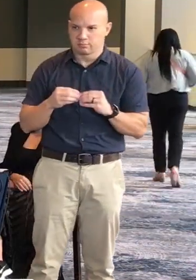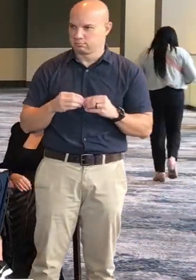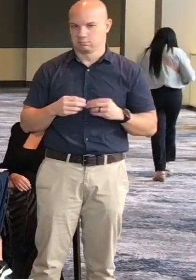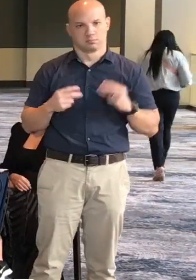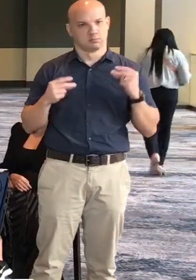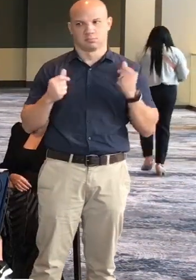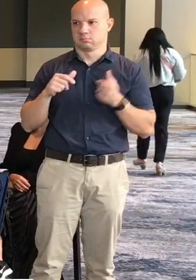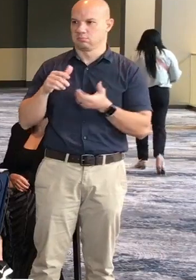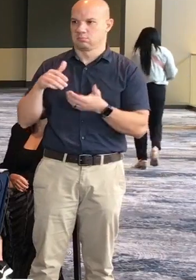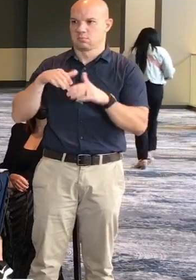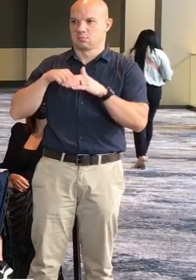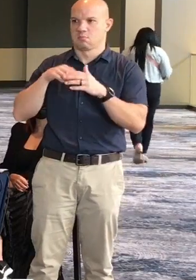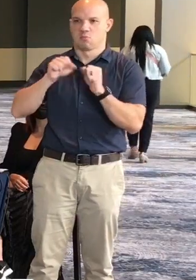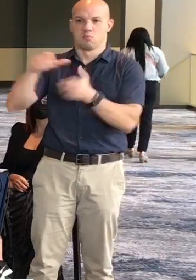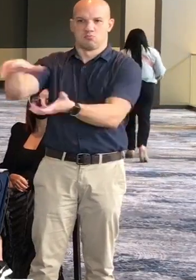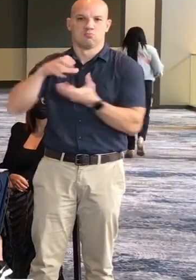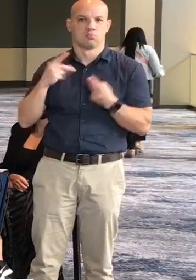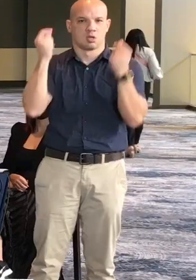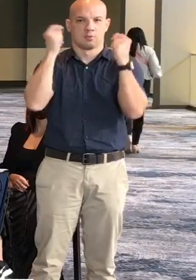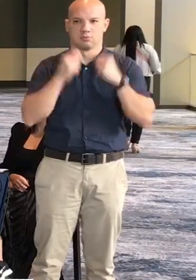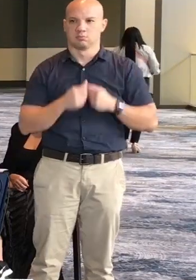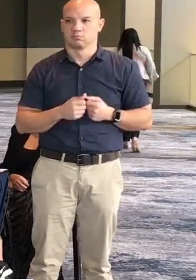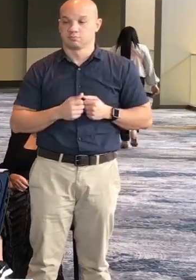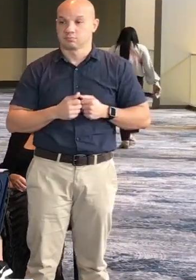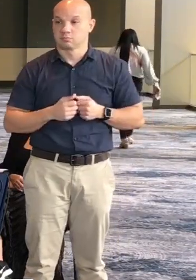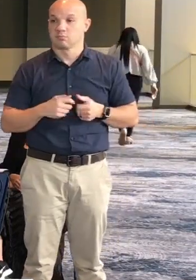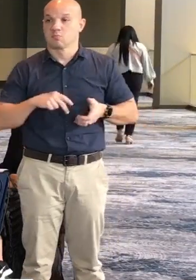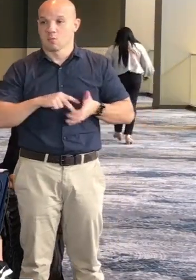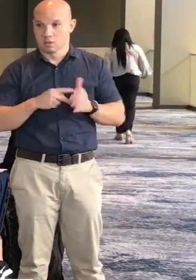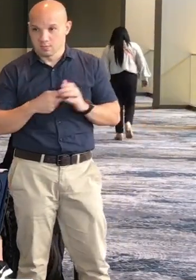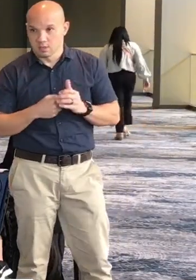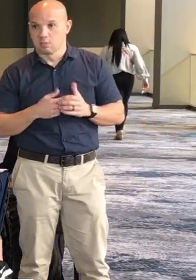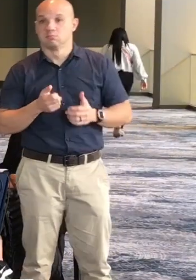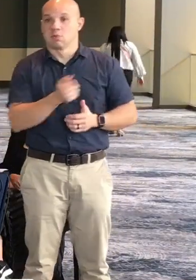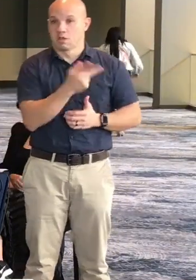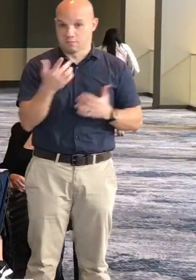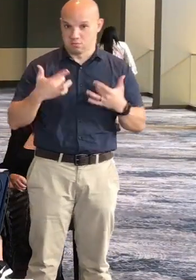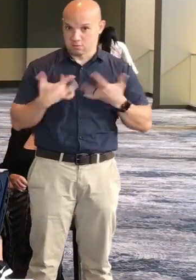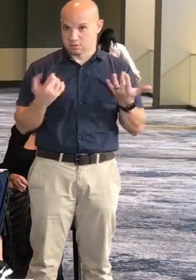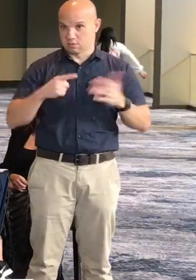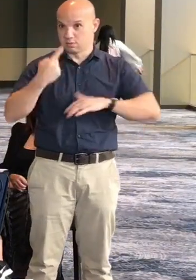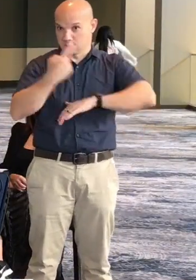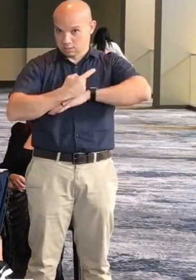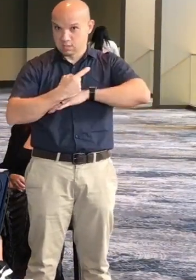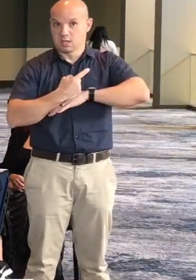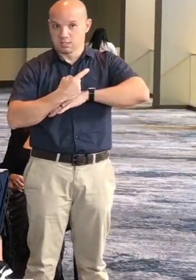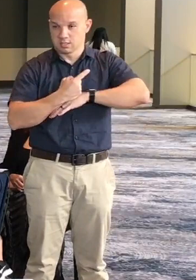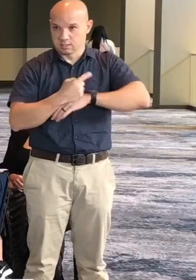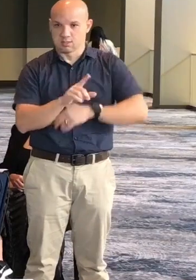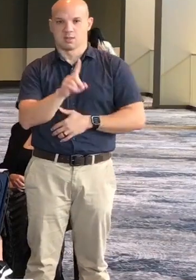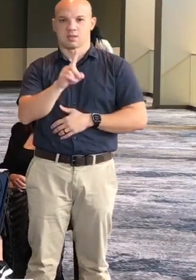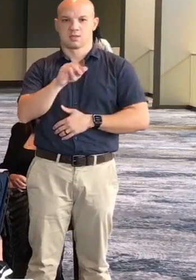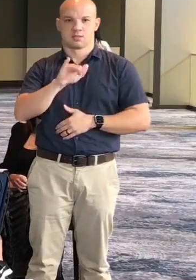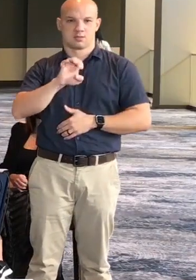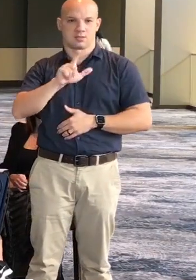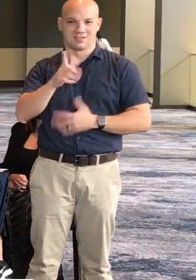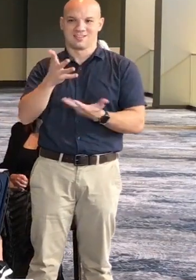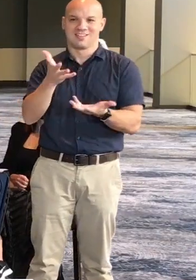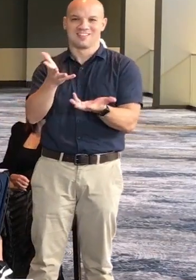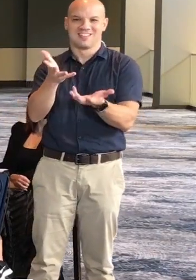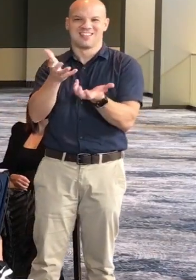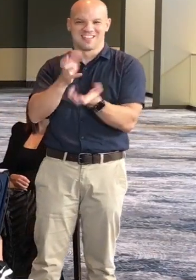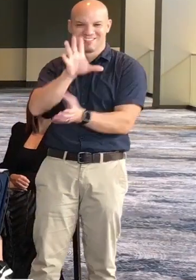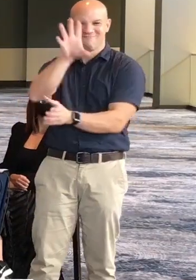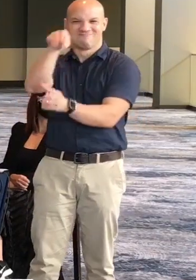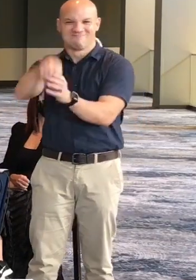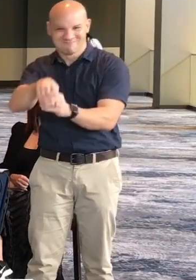las vamos a tener accesibles. Así que hay varios eventos ese día. Este es el que Daniel ha querido dedicarle a los niños de